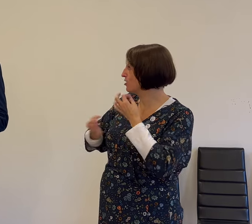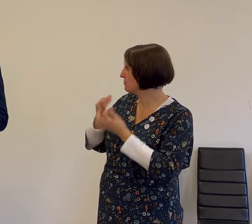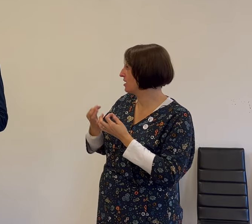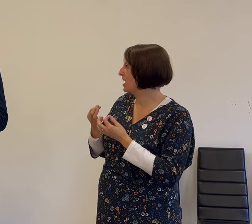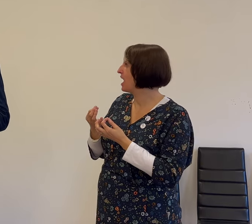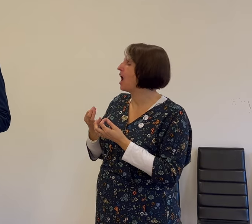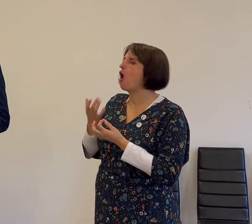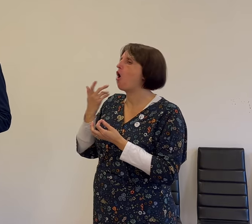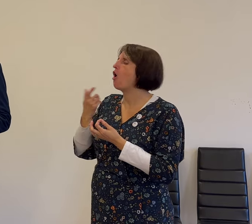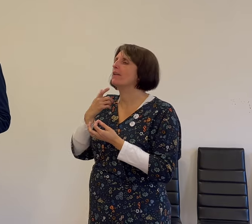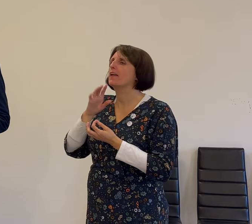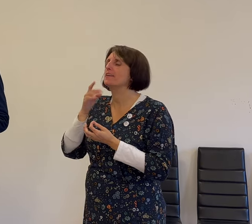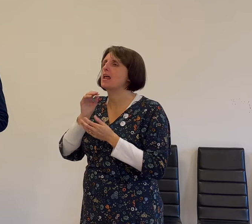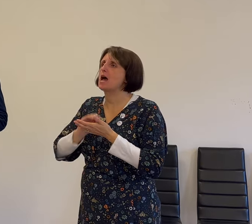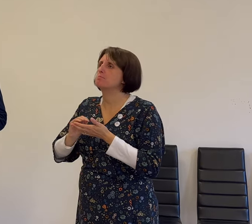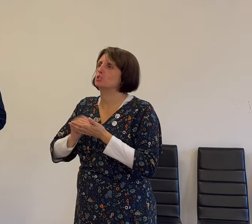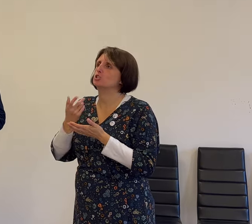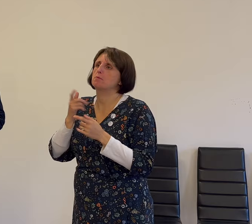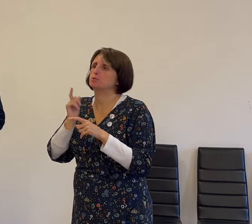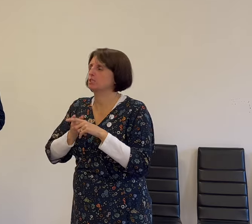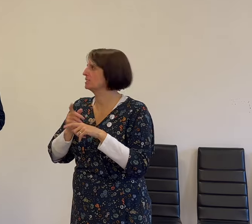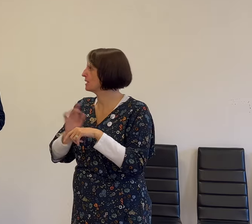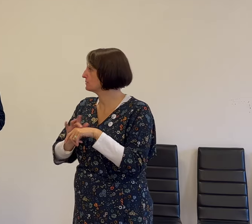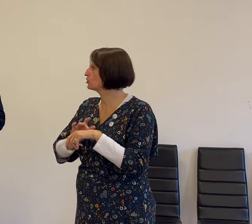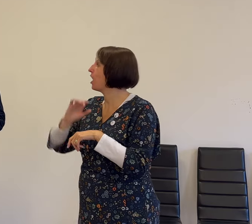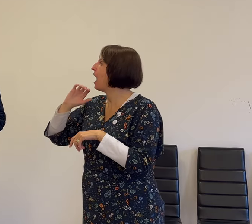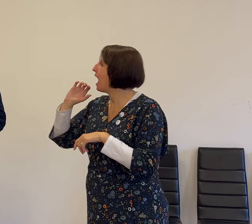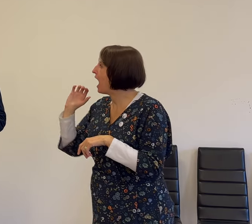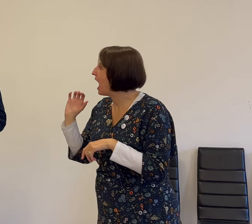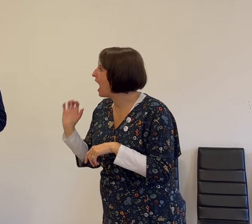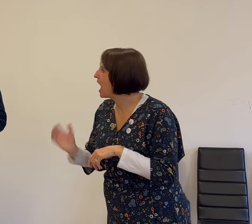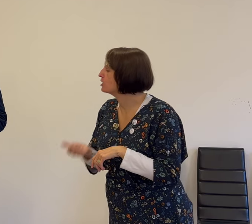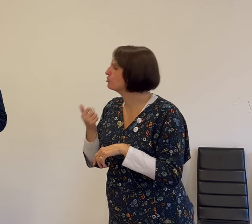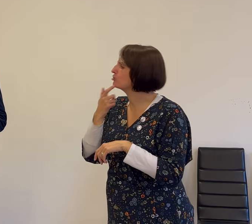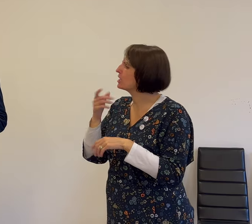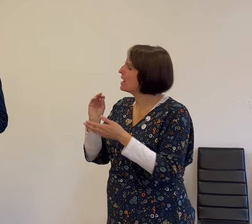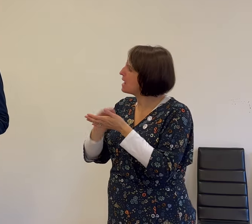to místo, kde to přesně je. Jo, máme tam zmínku o tom, že